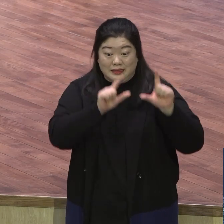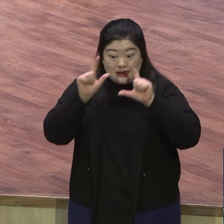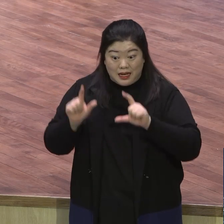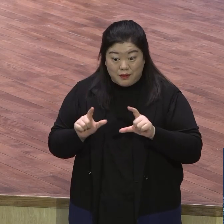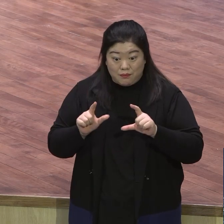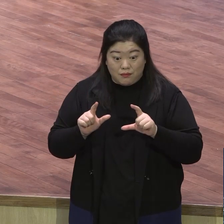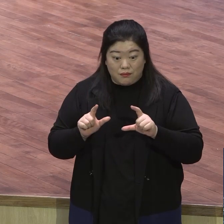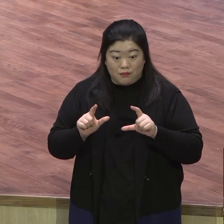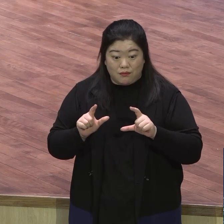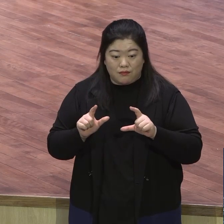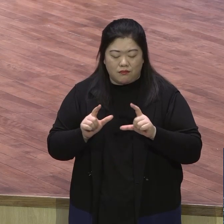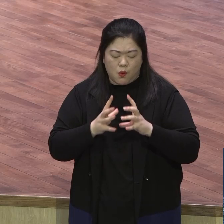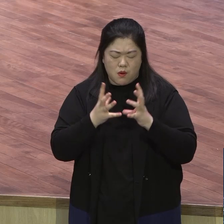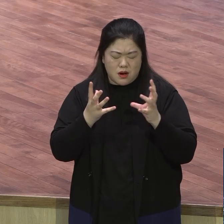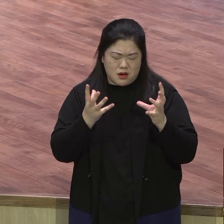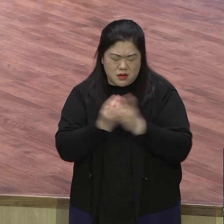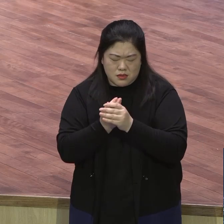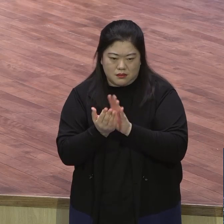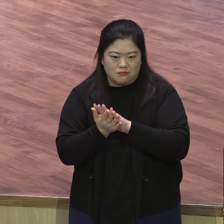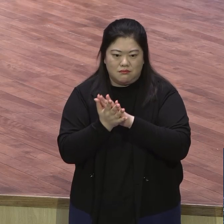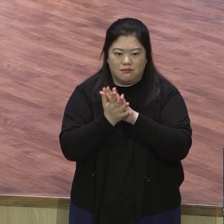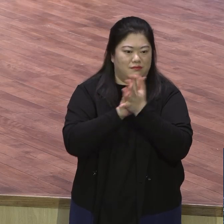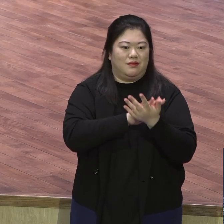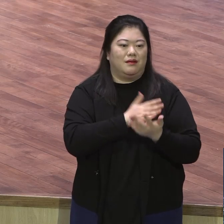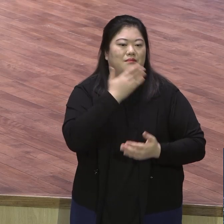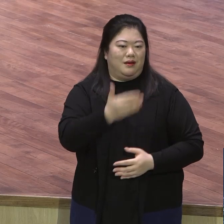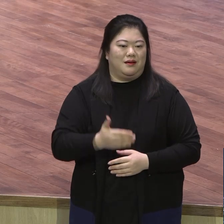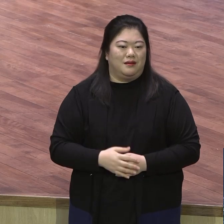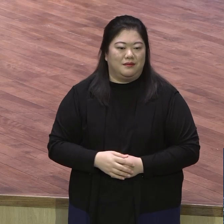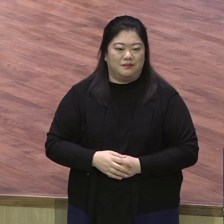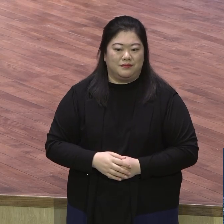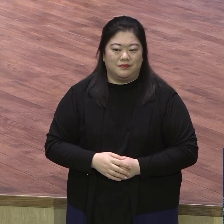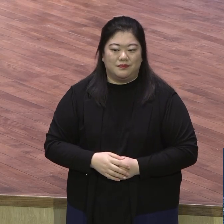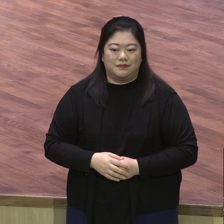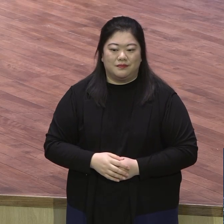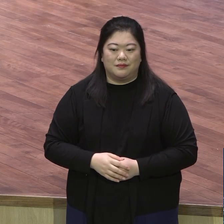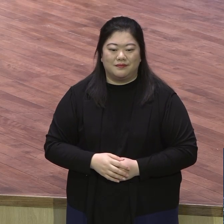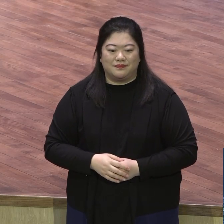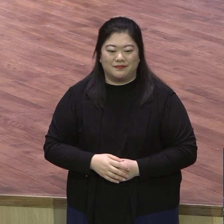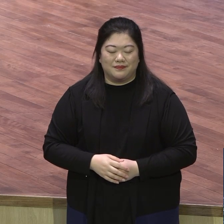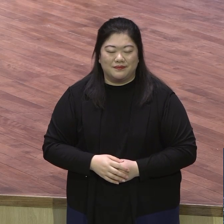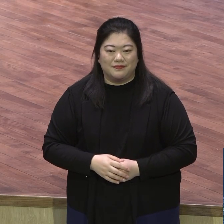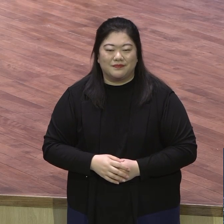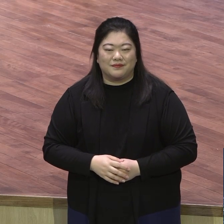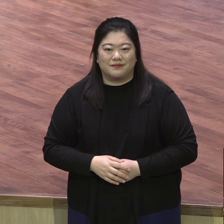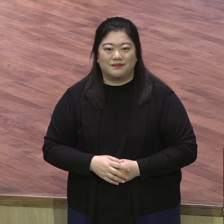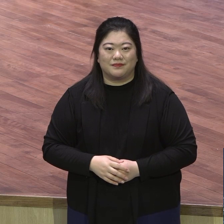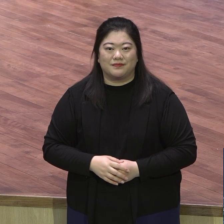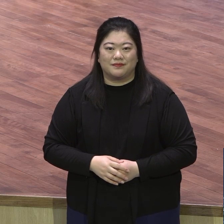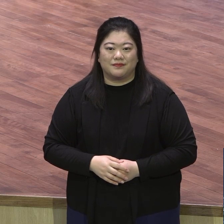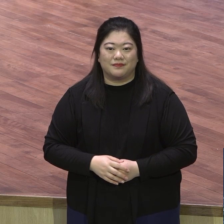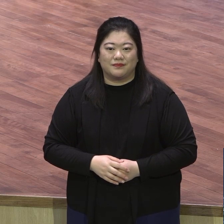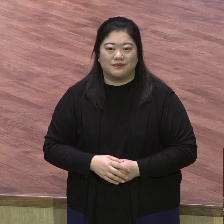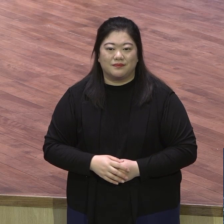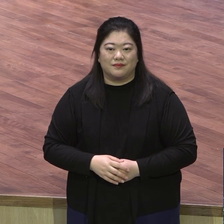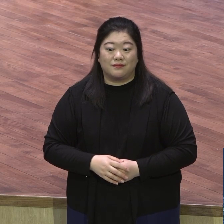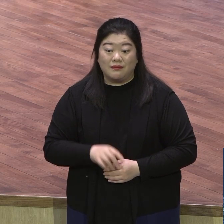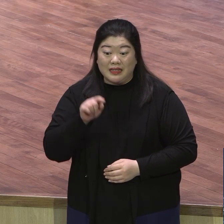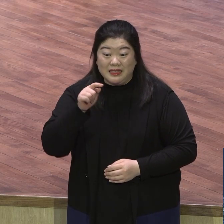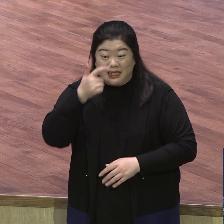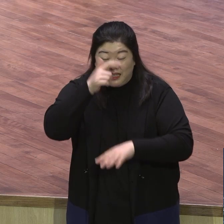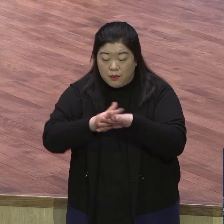전성기예요. 전성기예요. 올라가는 겁니다. 이거는요. 나이와